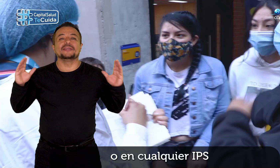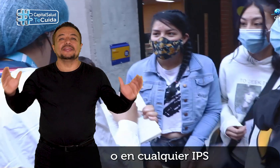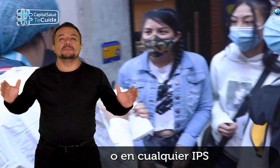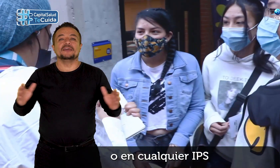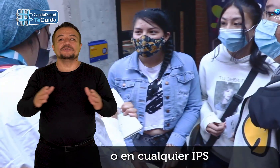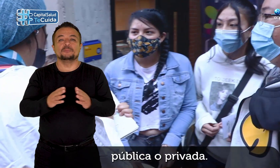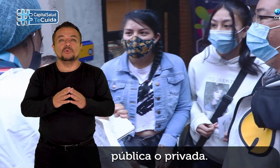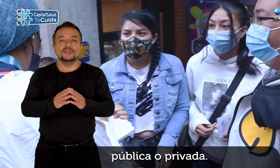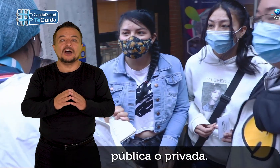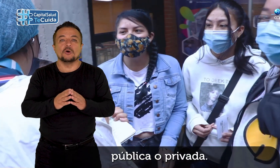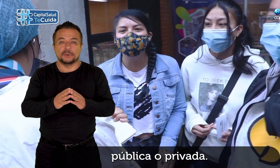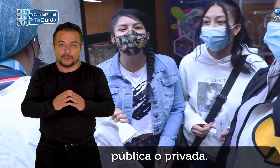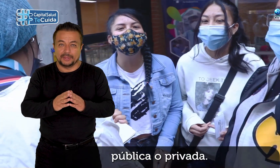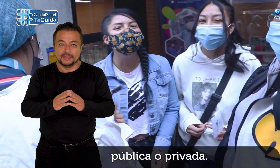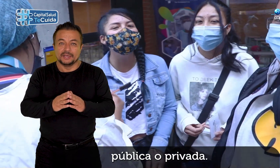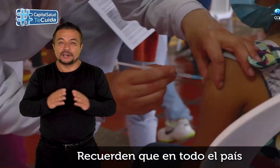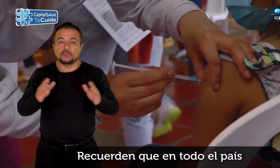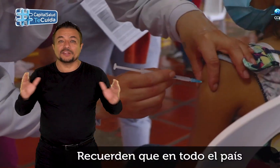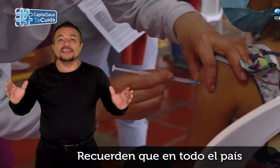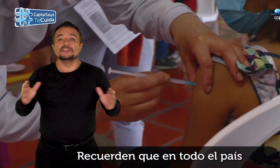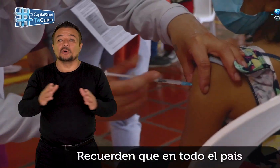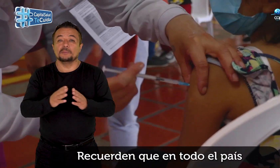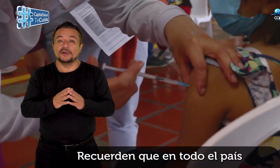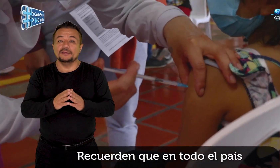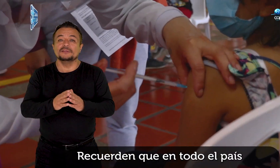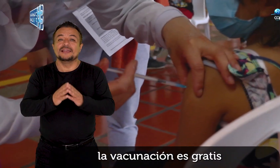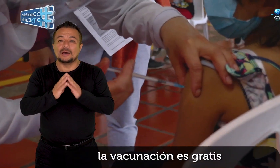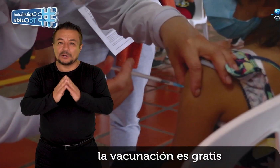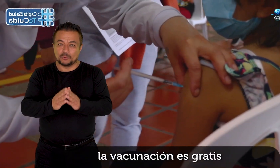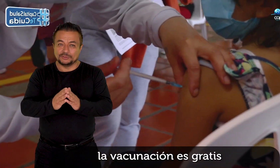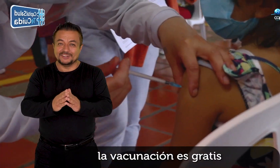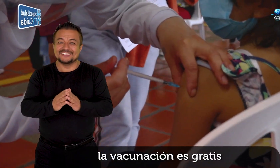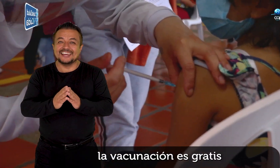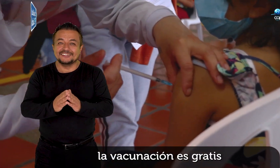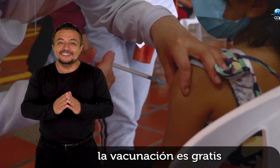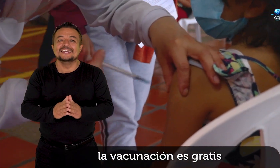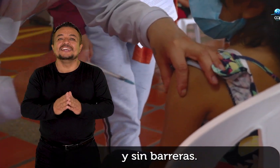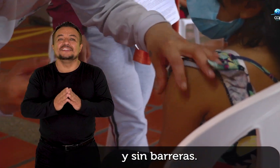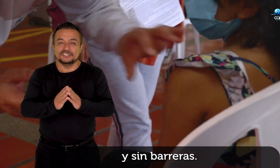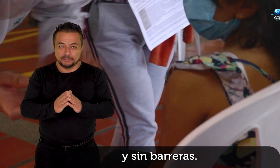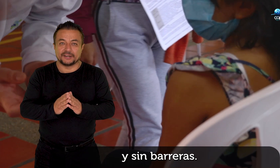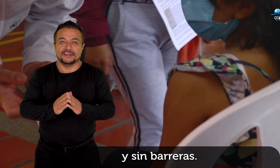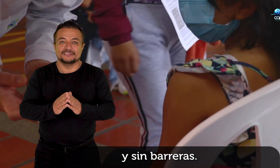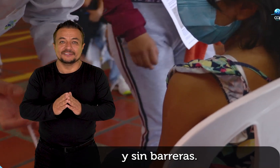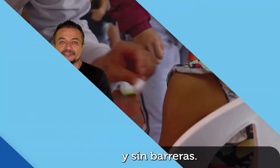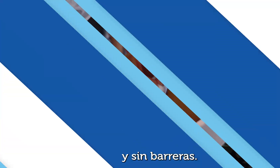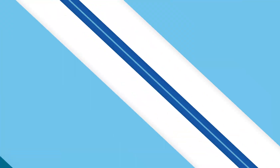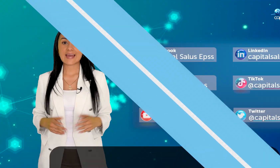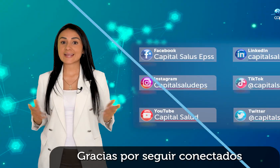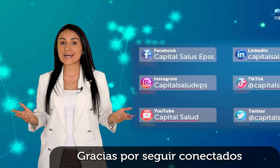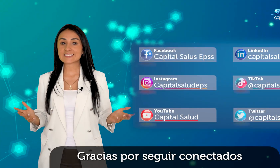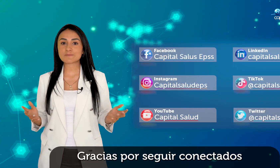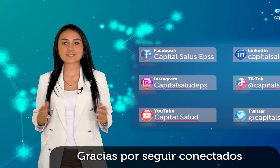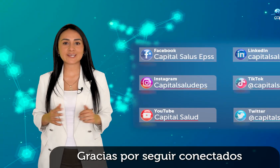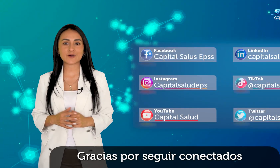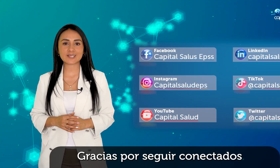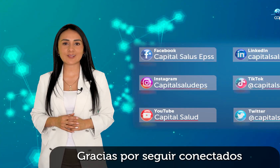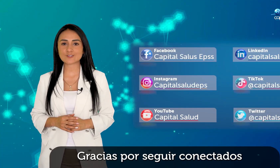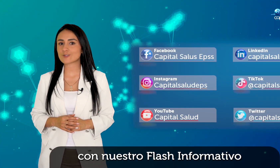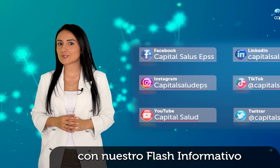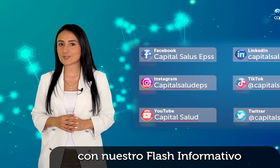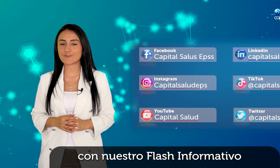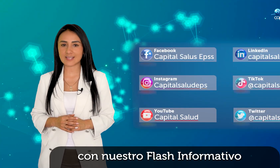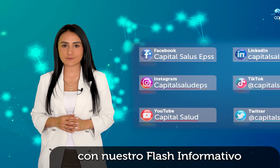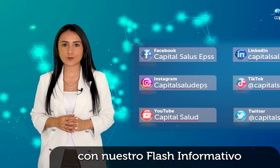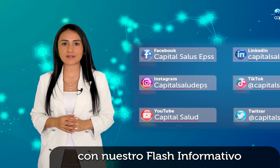o en cualquier IPS pública o privada. Recuerden que en todo el país la vacunación es gratis y sin barreras. Gracias por seguir